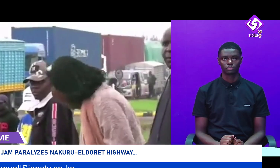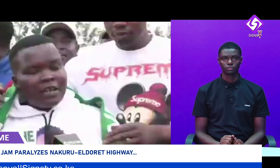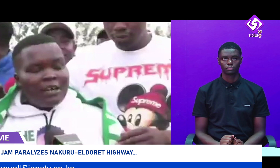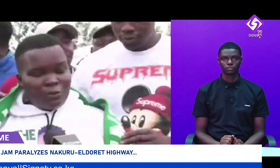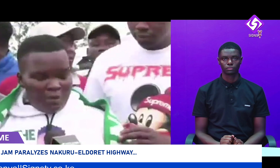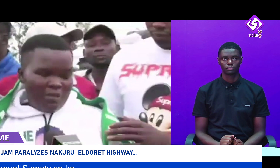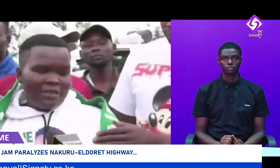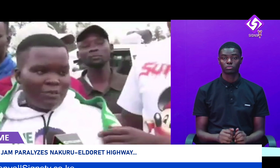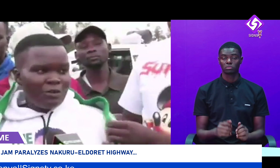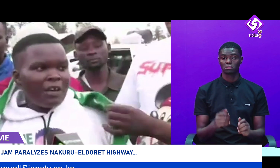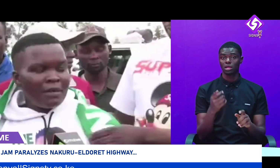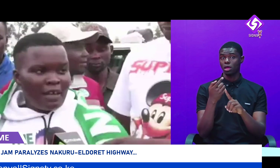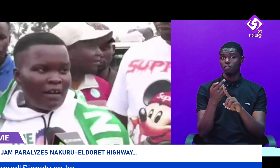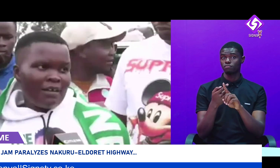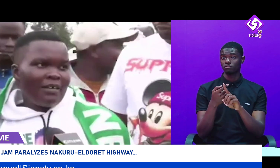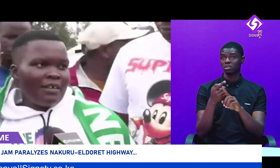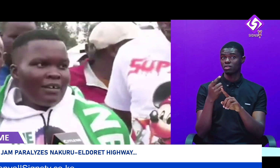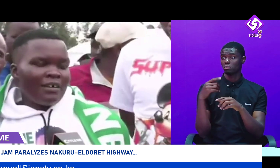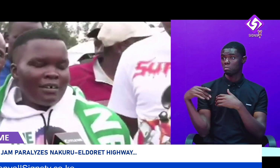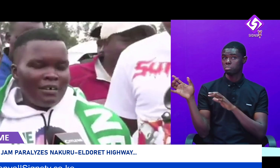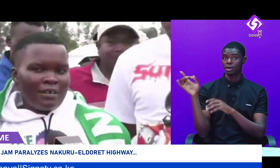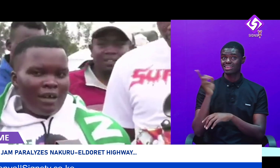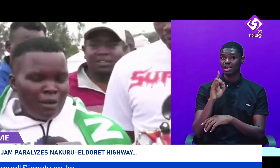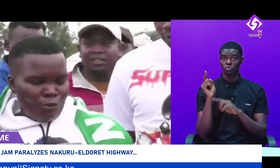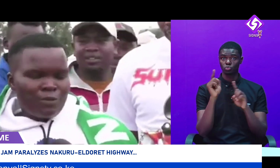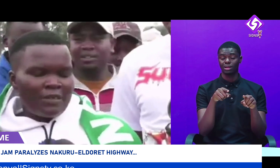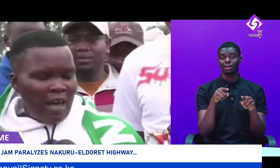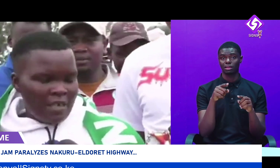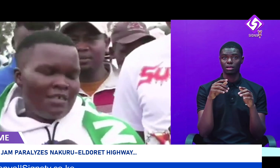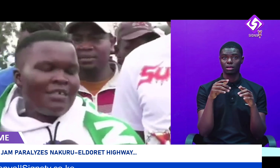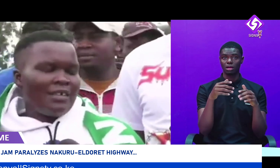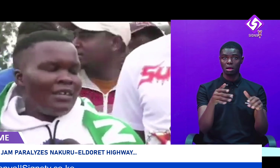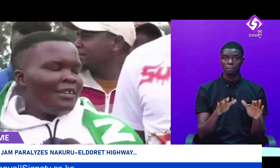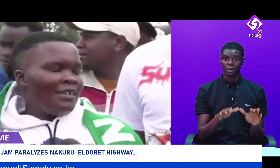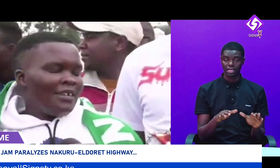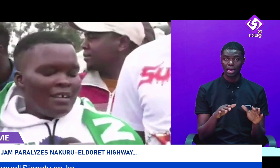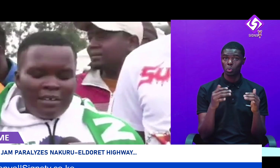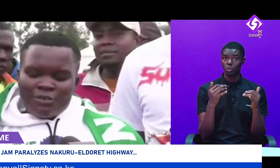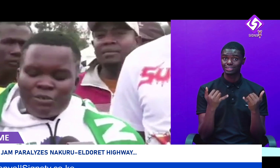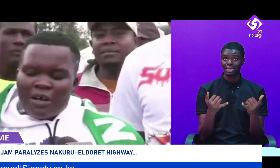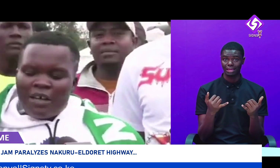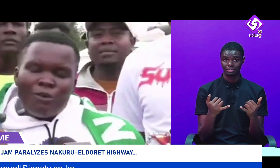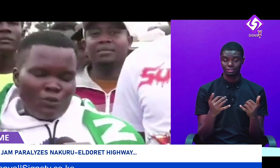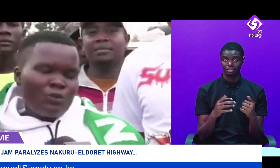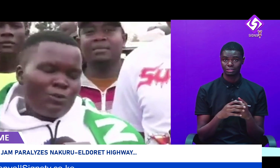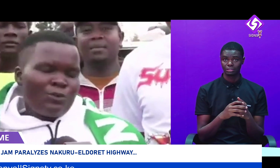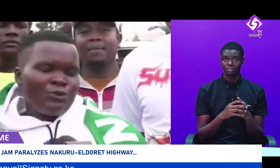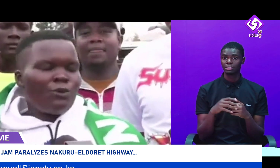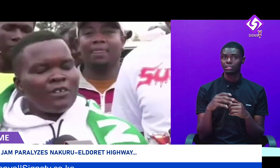Tumetoka Nairobi, tunaenda Matanga, Kano, saa hii. Tulitoka jana usiku. Tuko saa